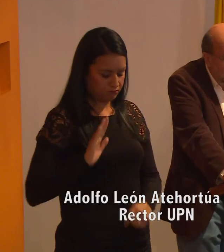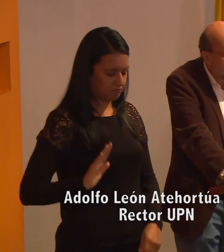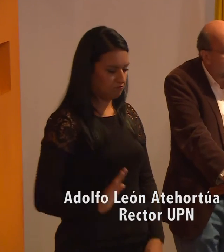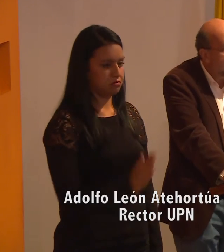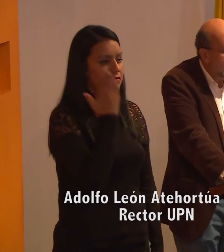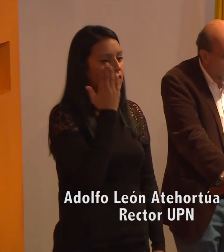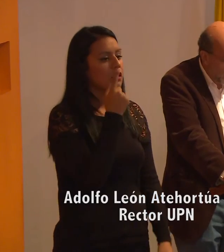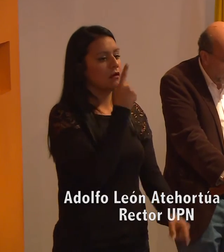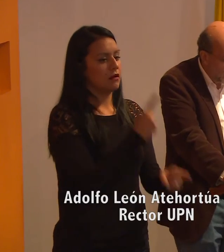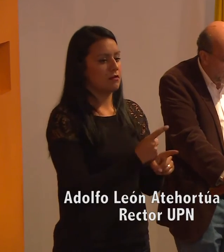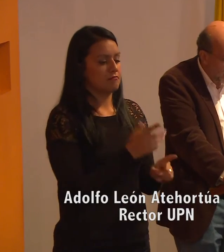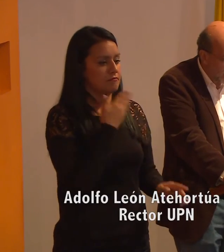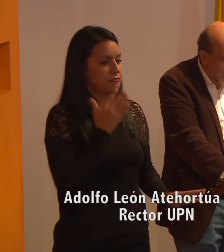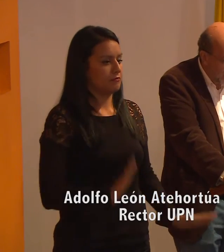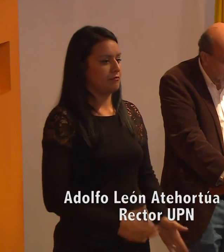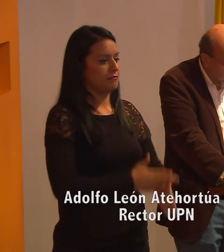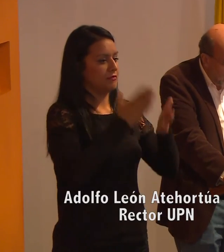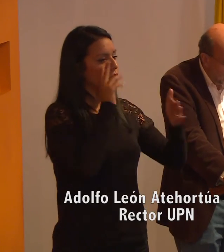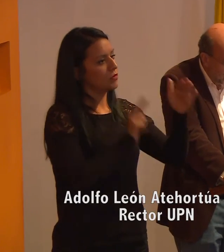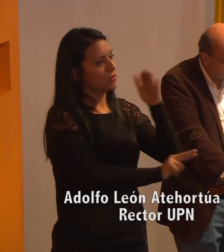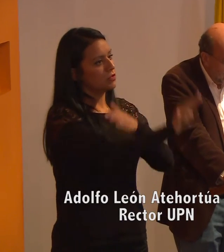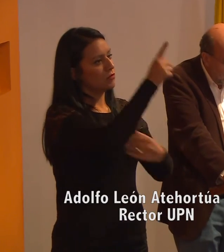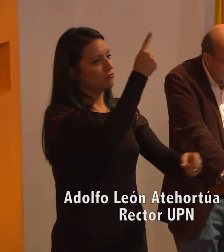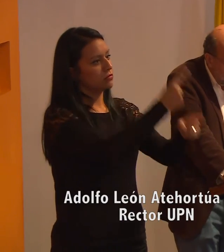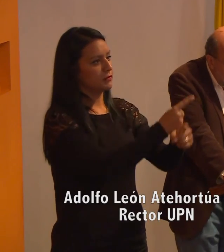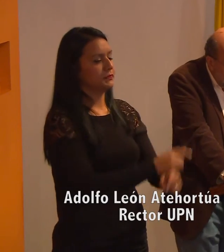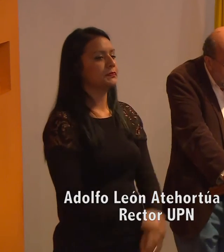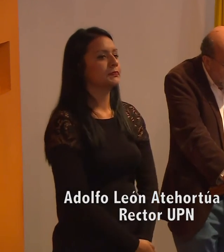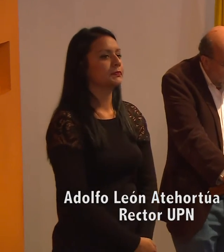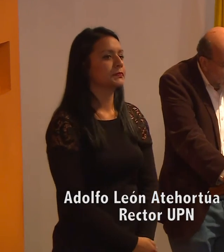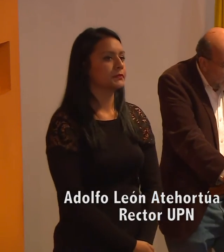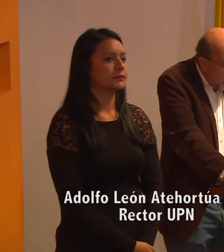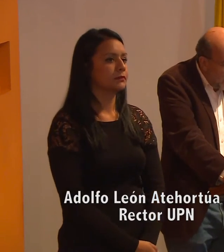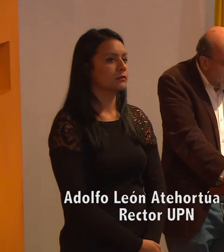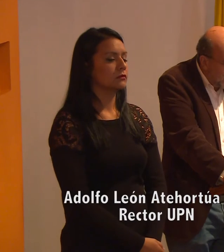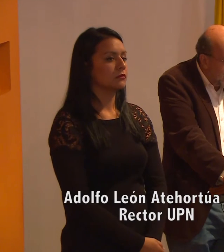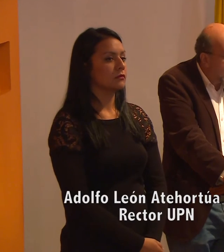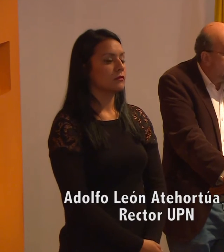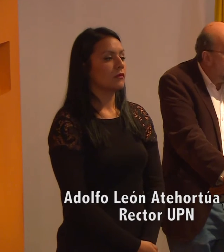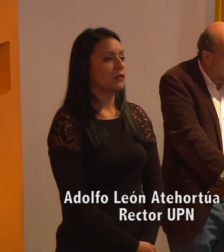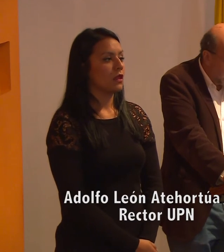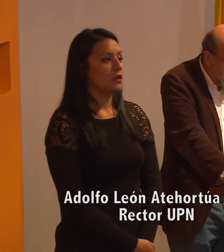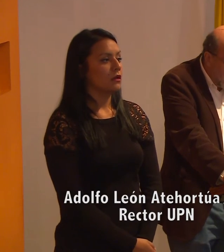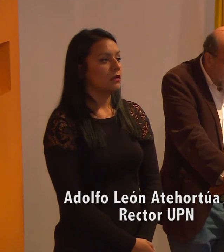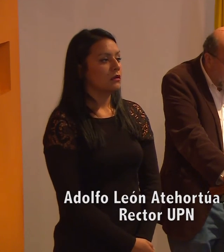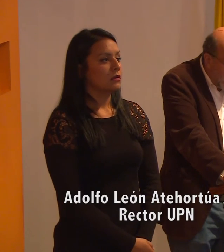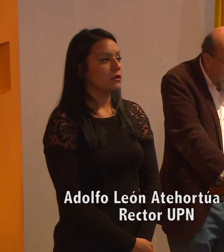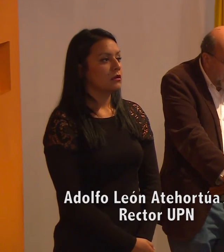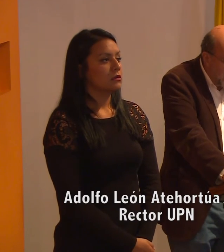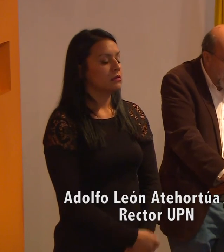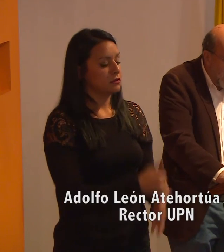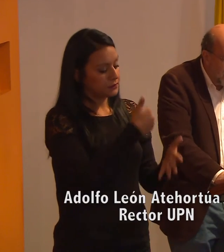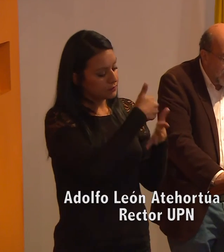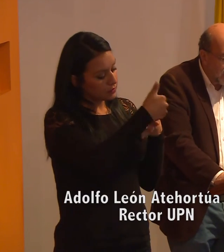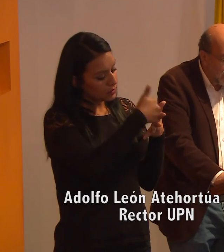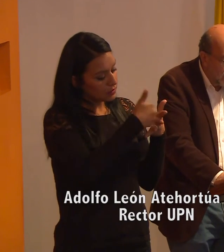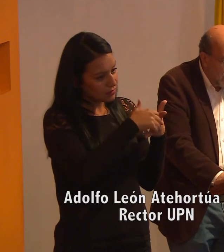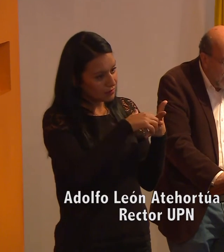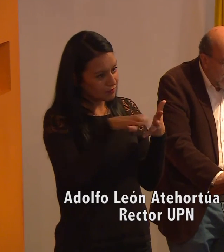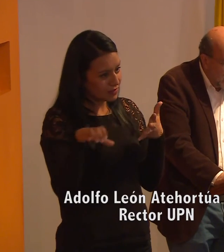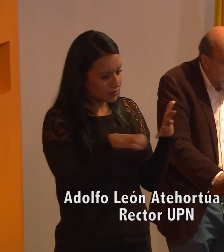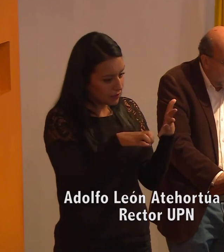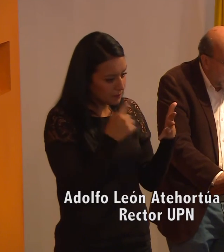para cumplir mejor nuestra misión. Como líneas de acción para el primer